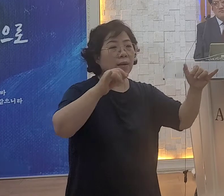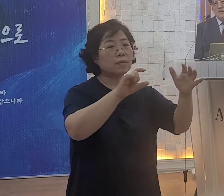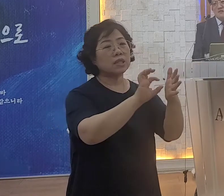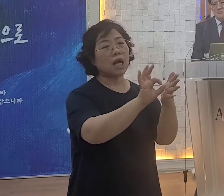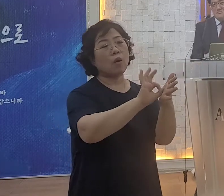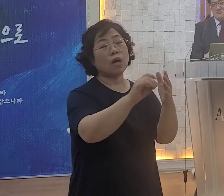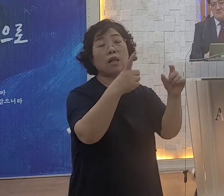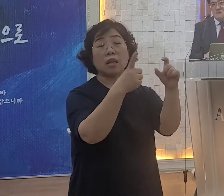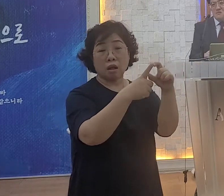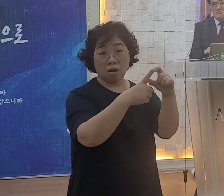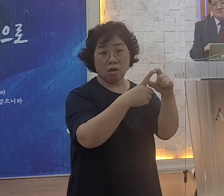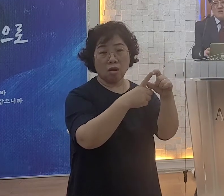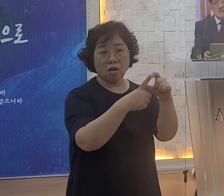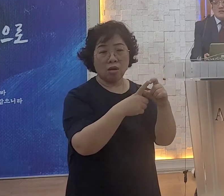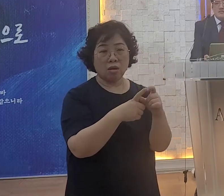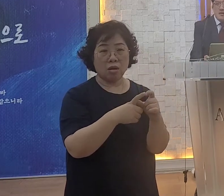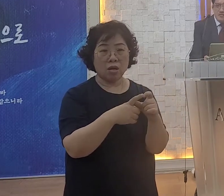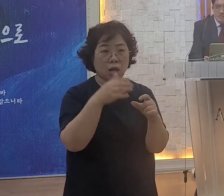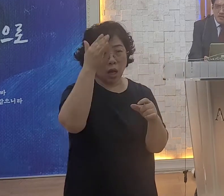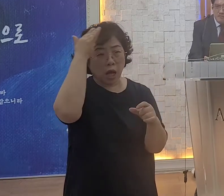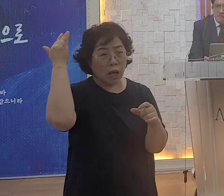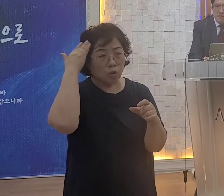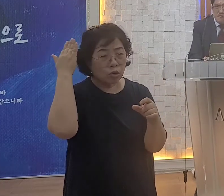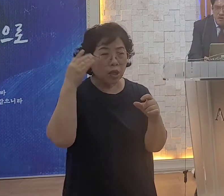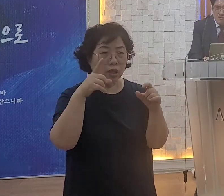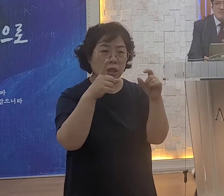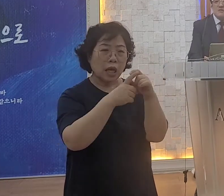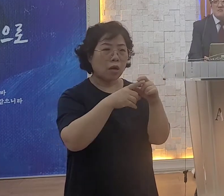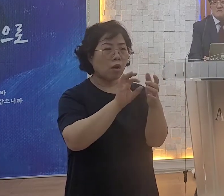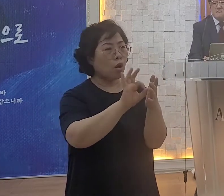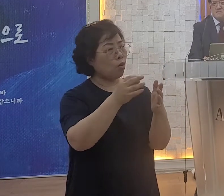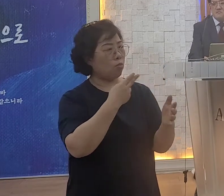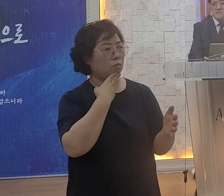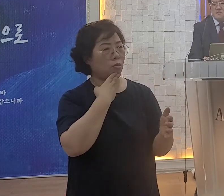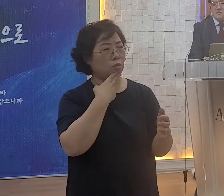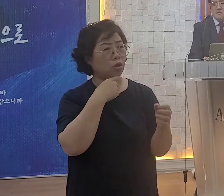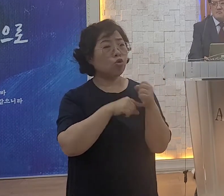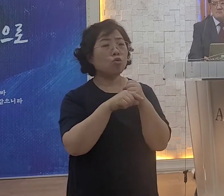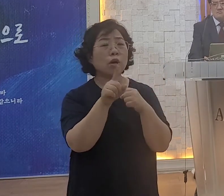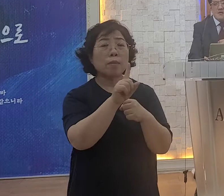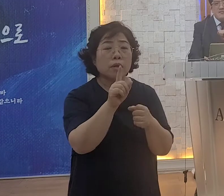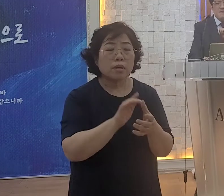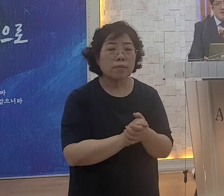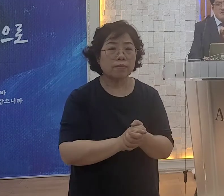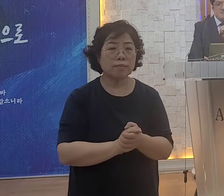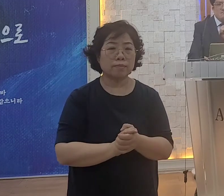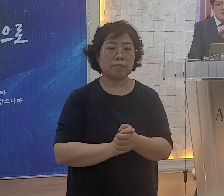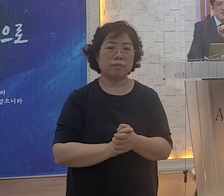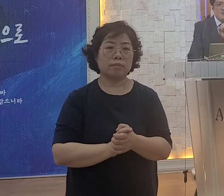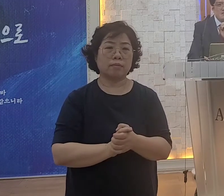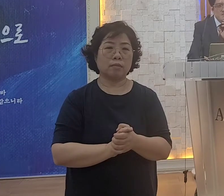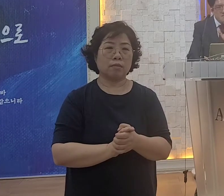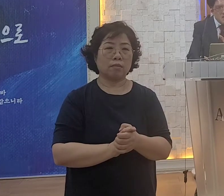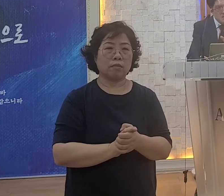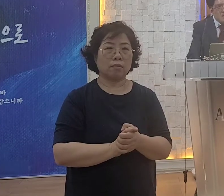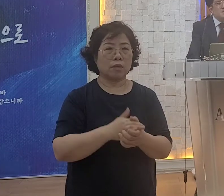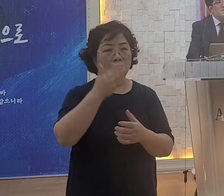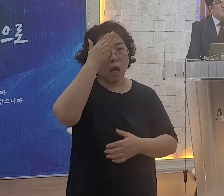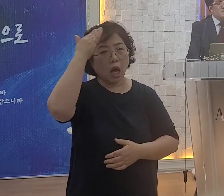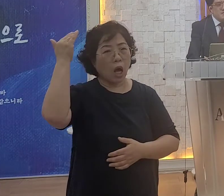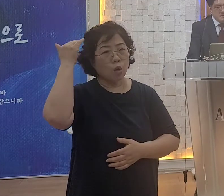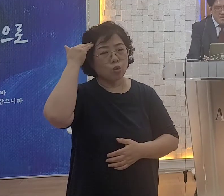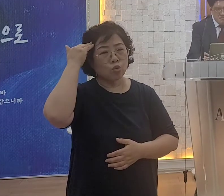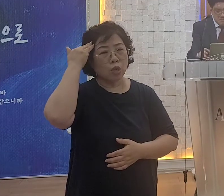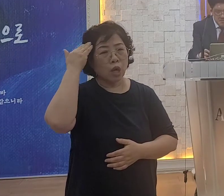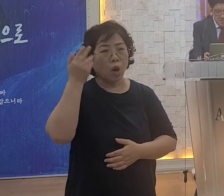거예요. 우리나라는 없어요. 이 속량이라는 단어를 잘 안 쓰잖아요. 왜 안 쓸까요? 제가 방금 말씀드린 우리나라는 이런 일이 잘 없기